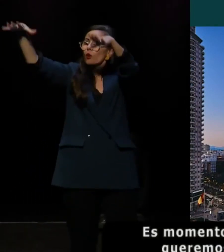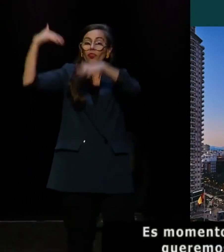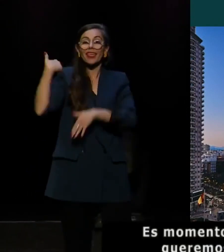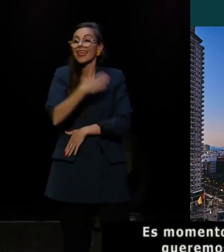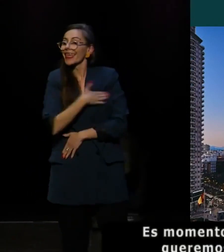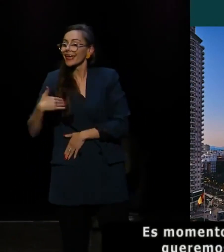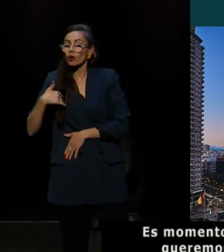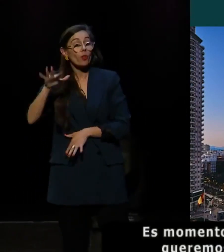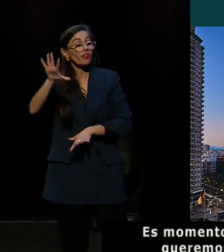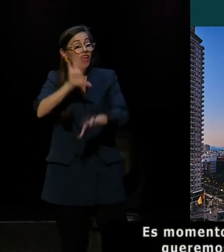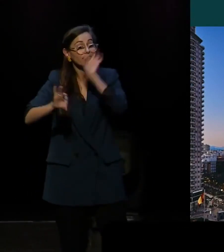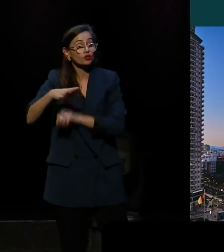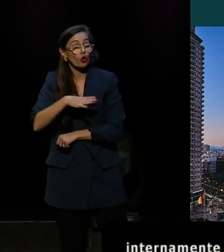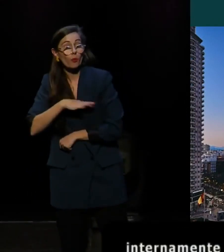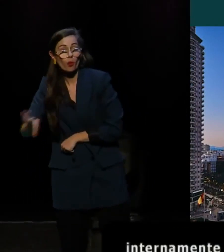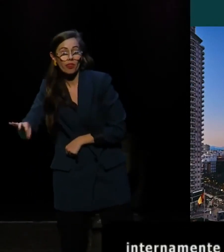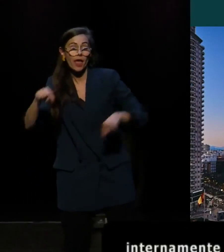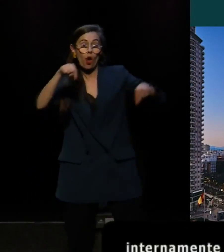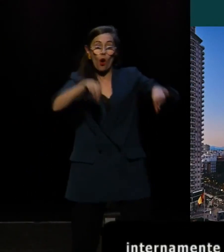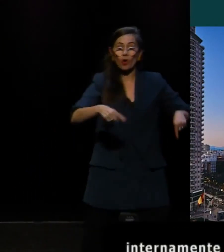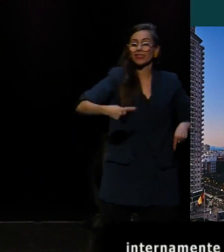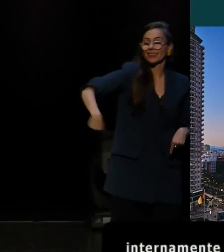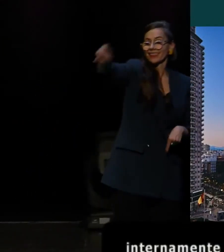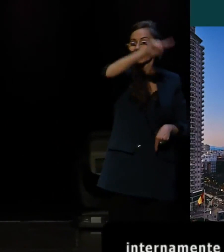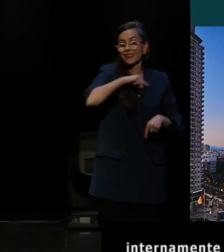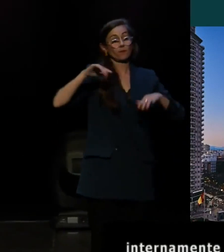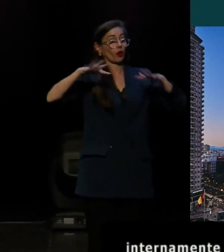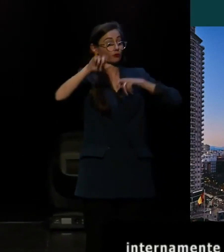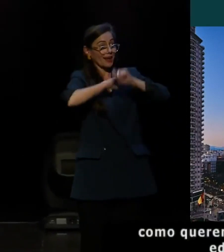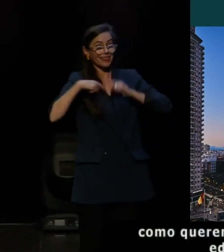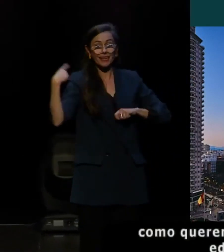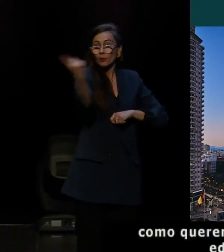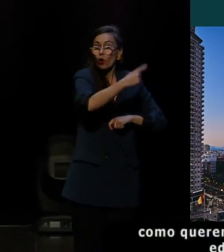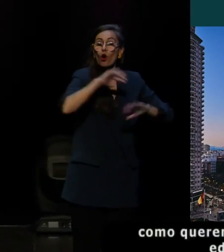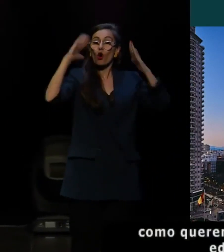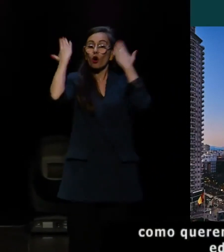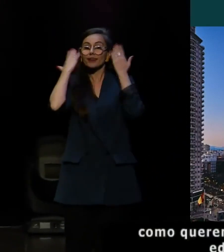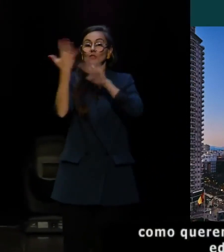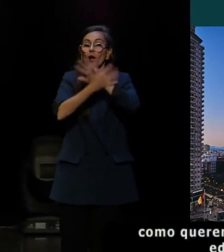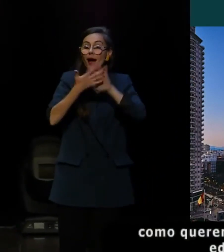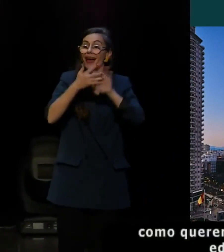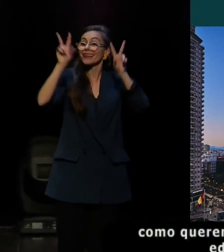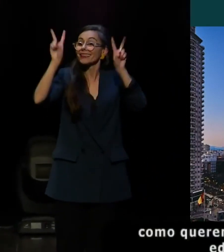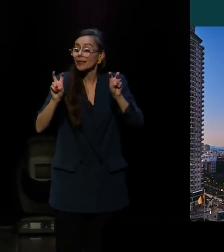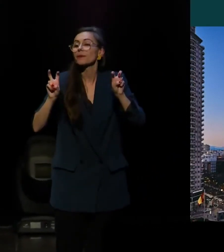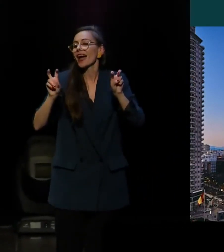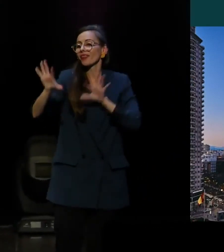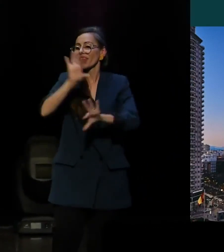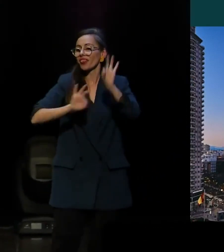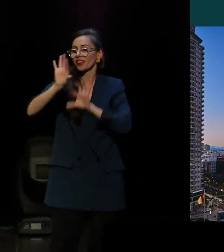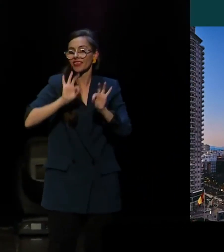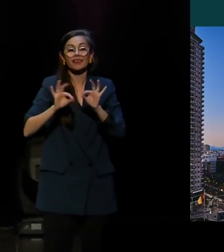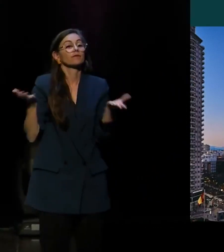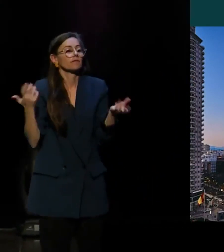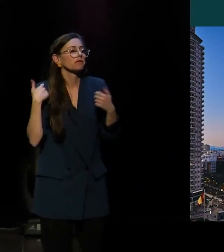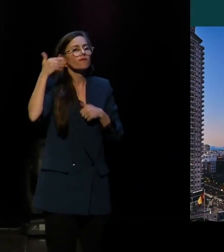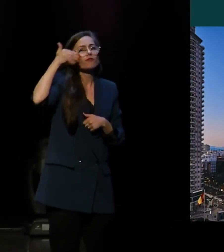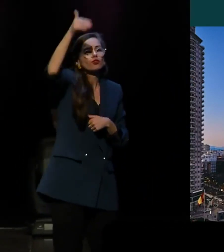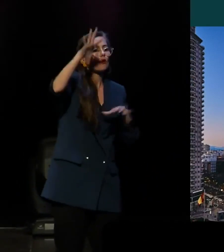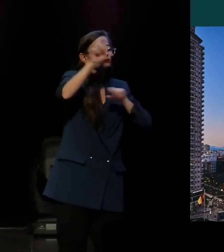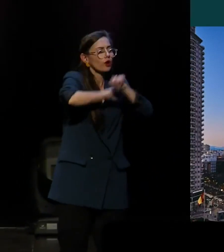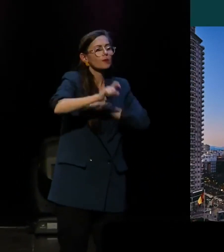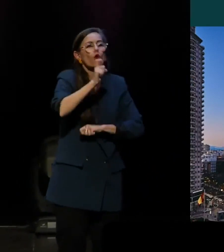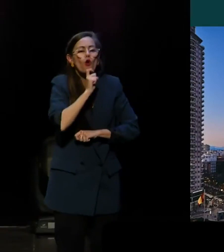queremos absolutamente tecnológico? No. Esas decisiones hoy en este